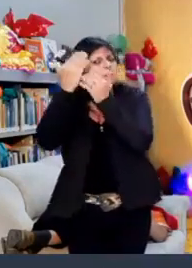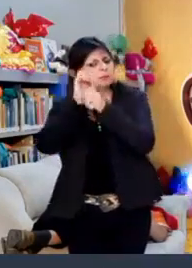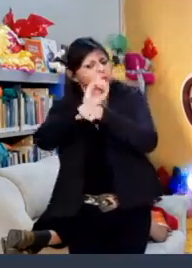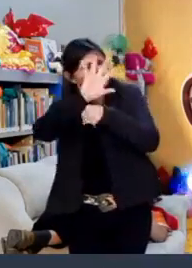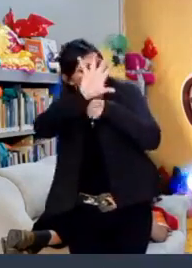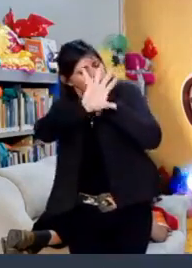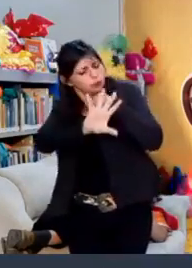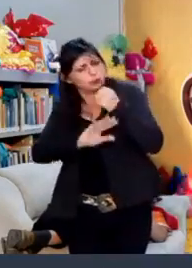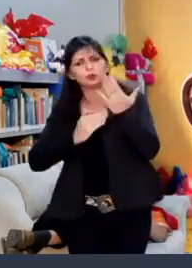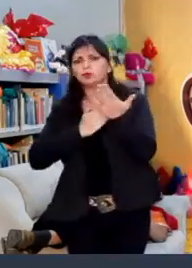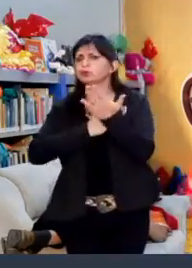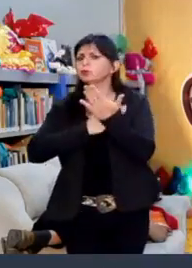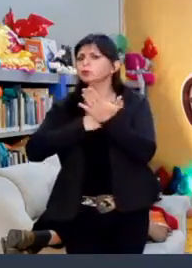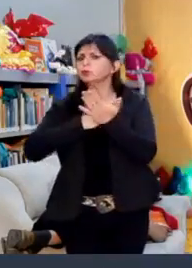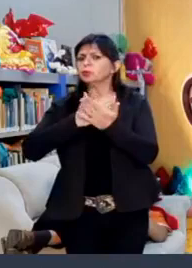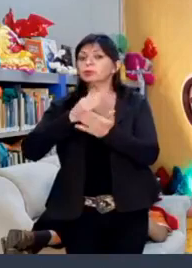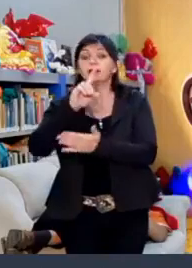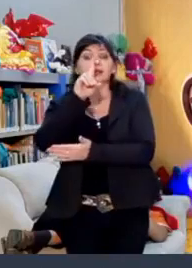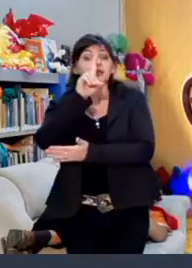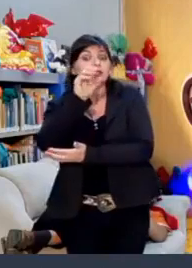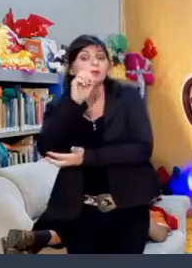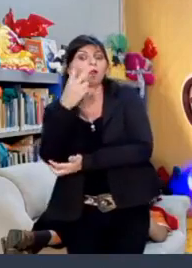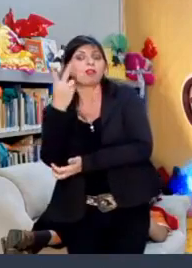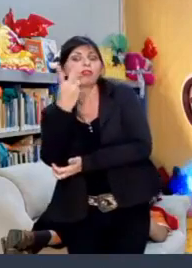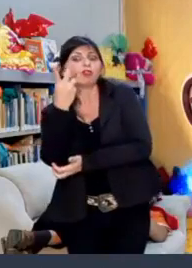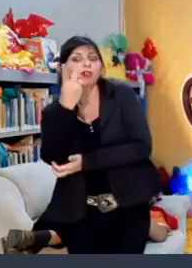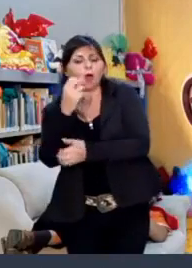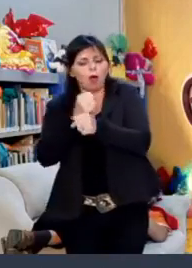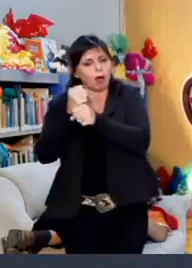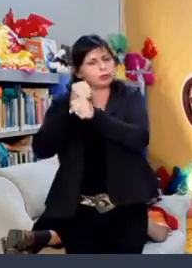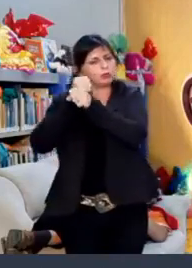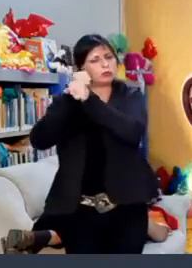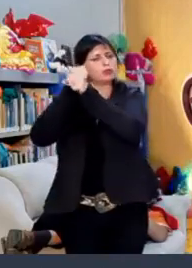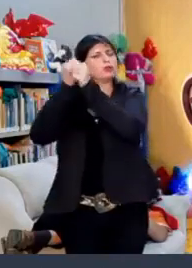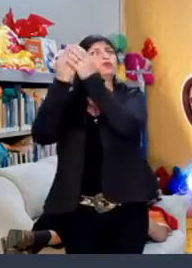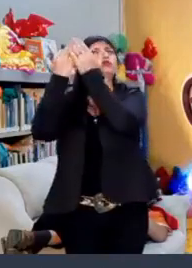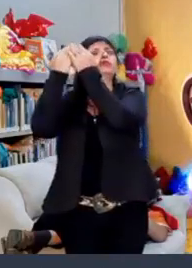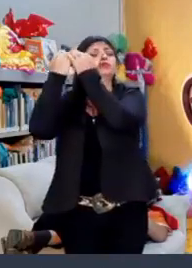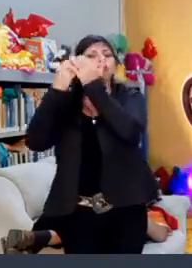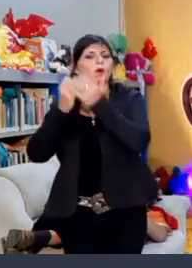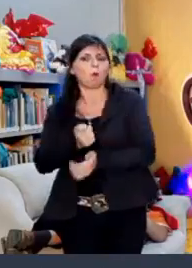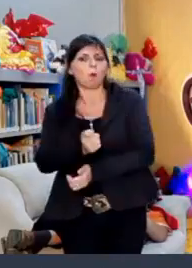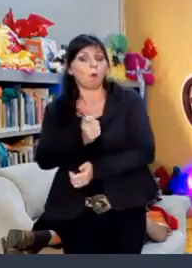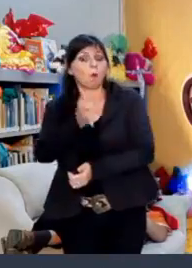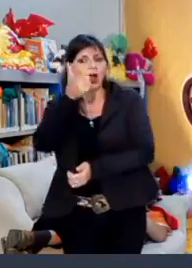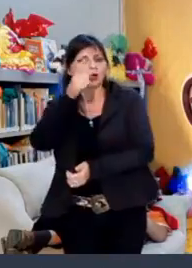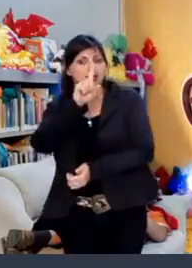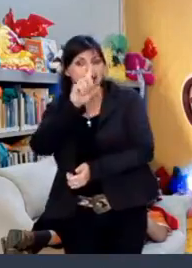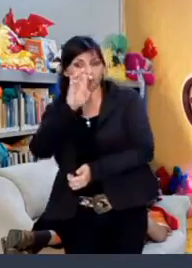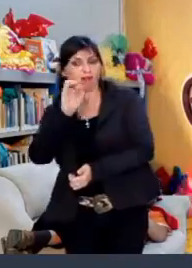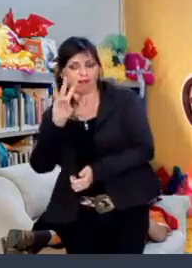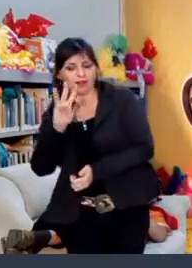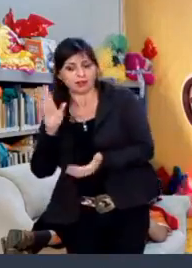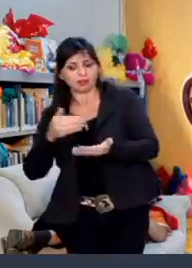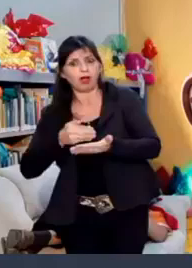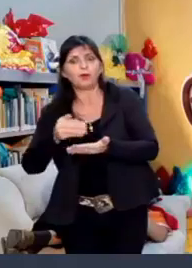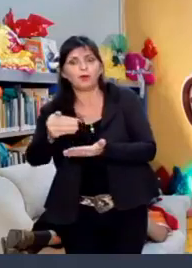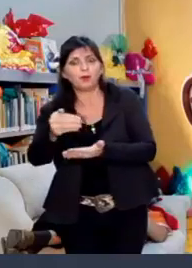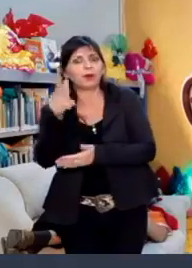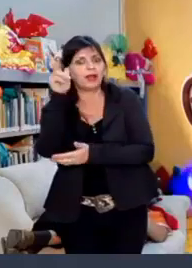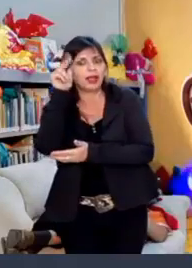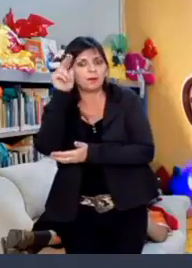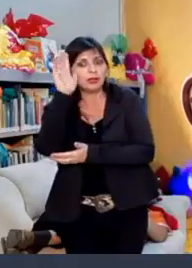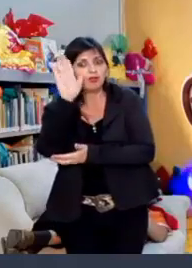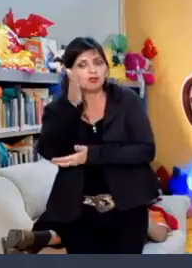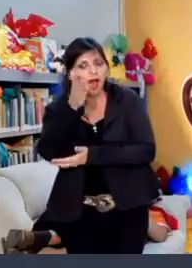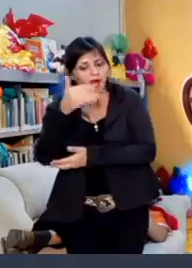primórdios, lá 102 anos atrás, quase 103, porque mês que vem Erechim faz 103 anos, será